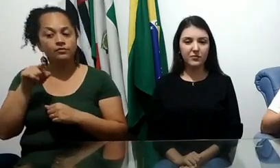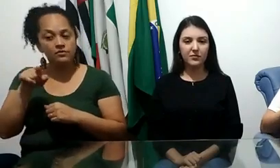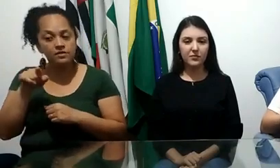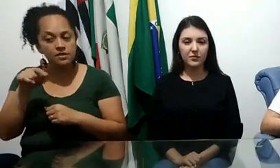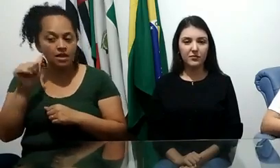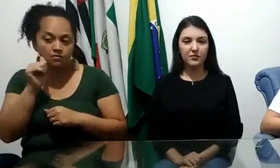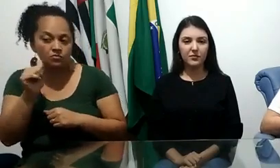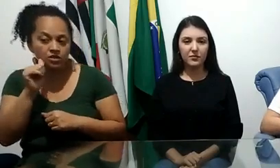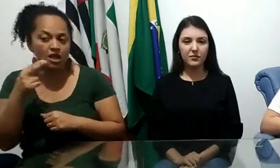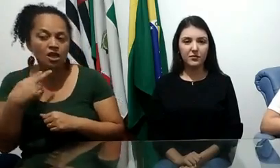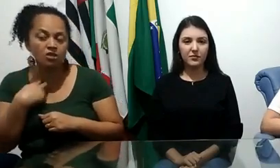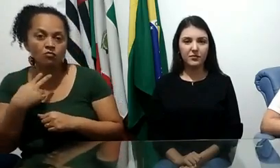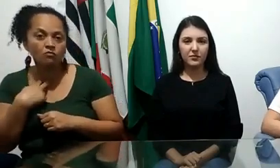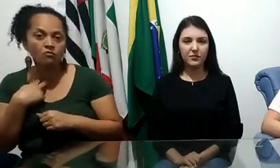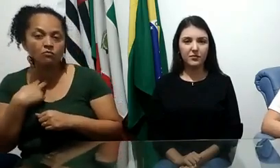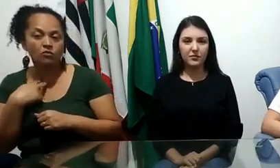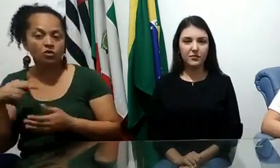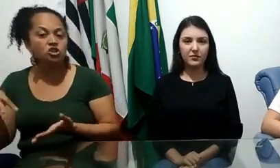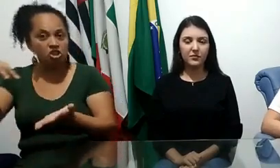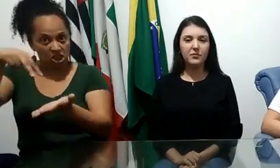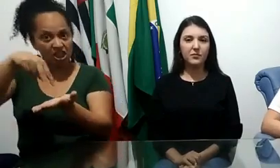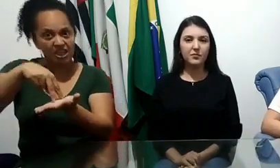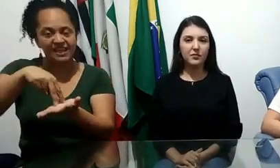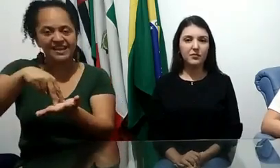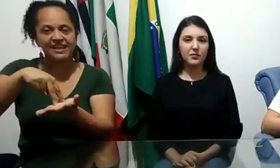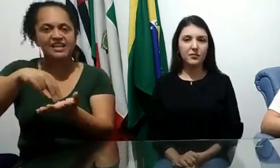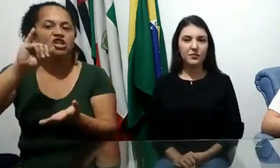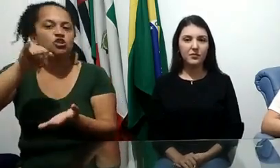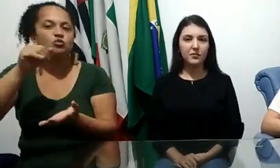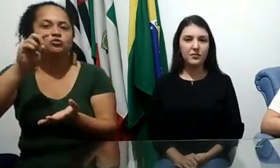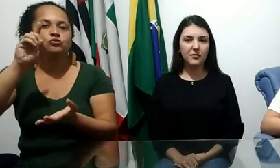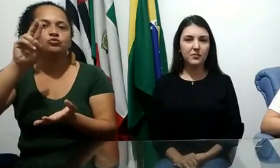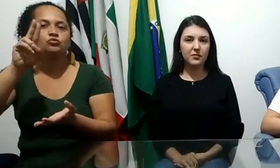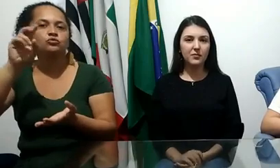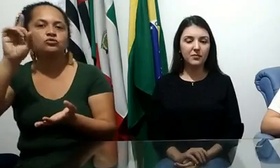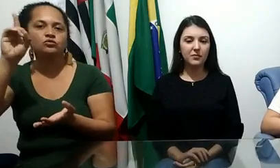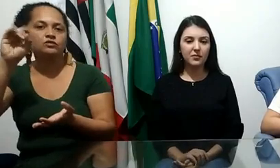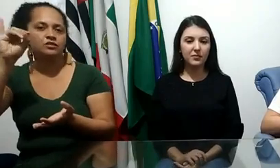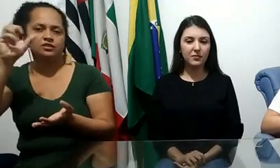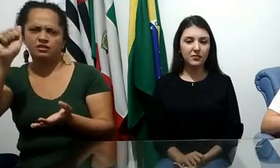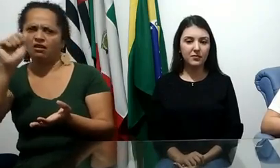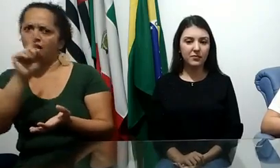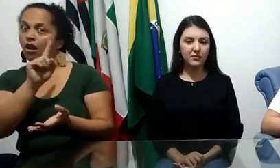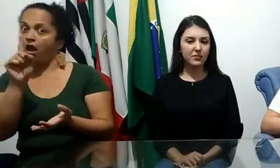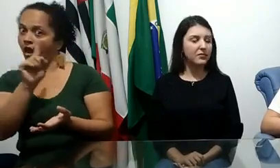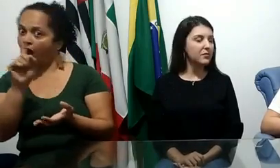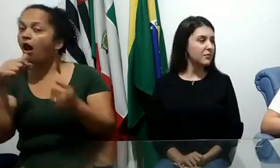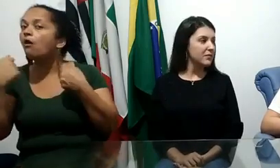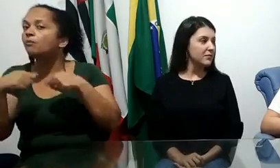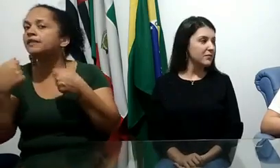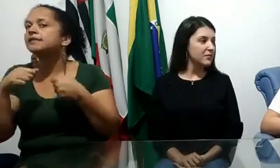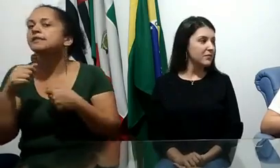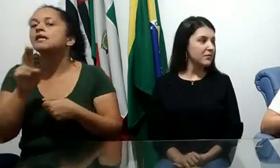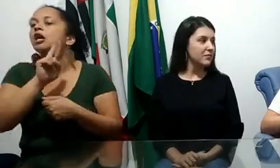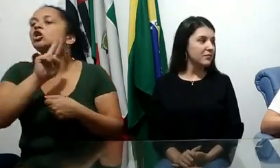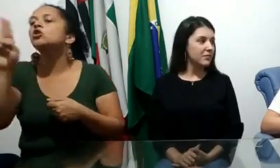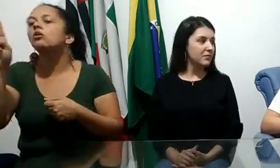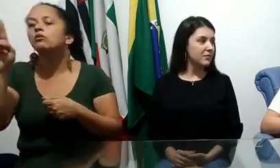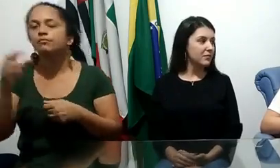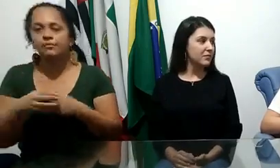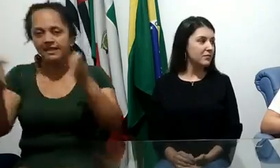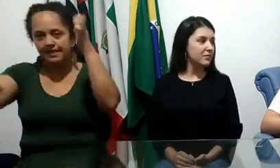que ela se apresentasse com o nome de Esther. E foi o que ela fez. Quando perguntaram o nome, falaram, qual é o seu